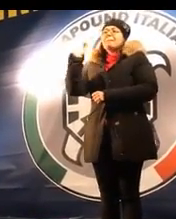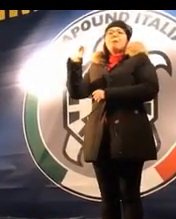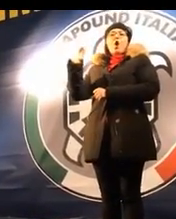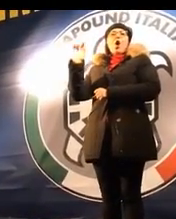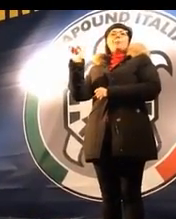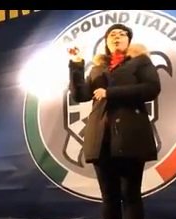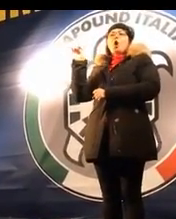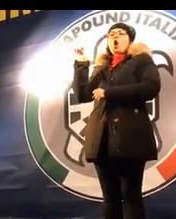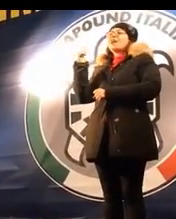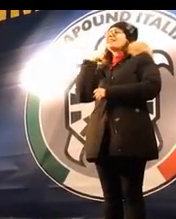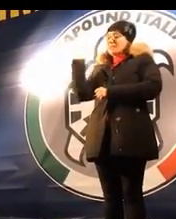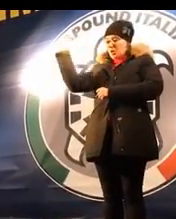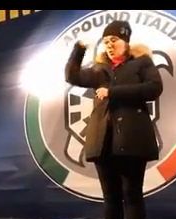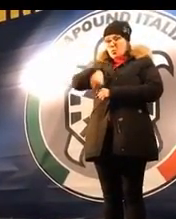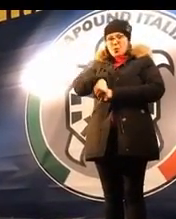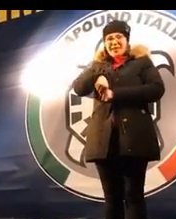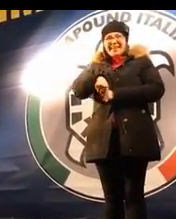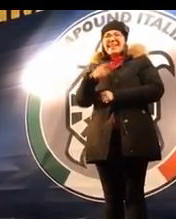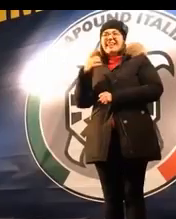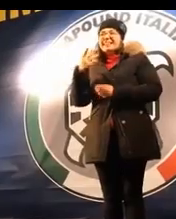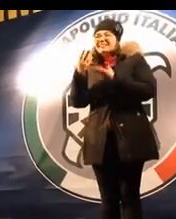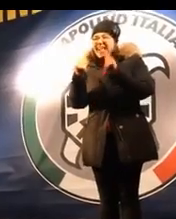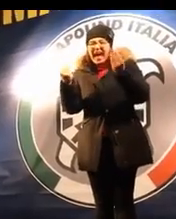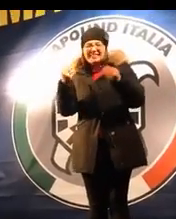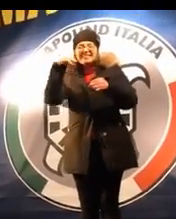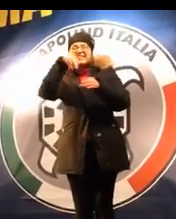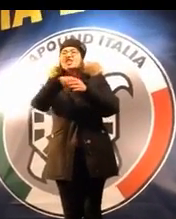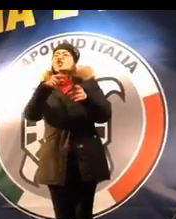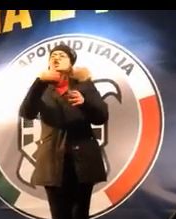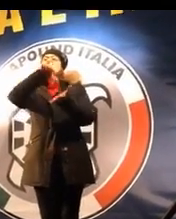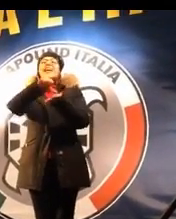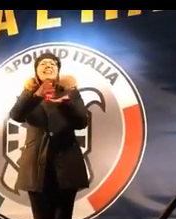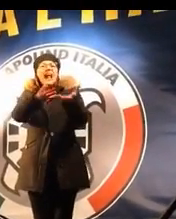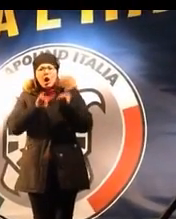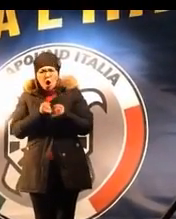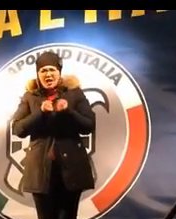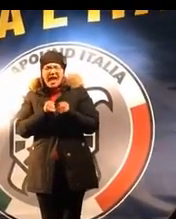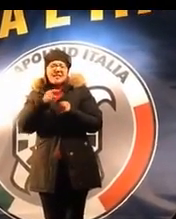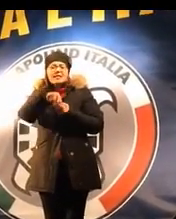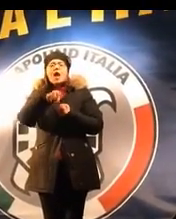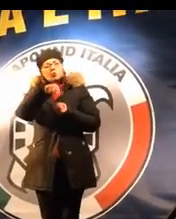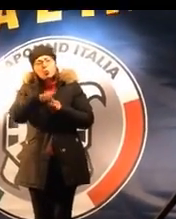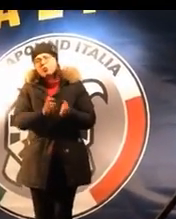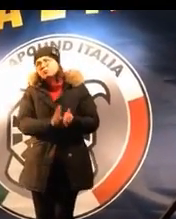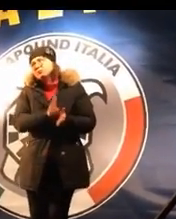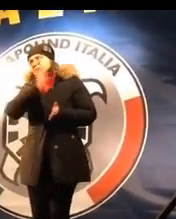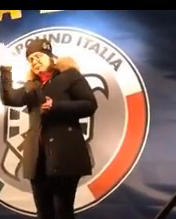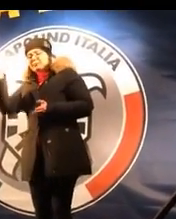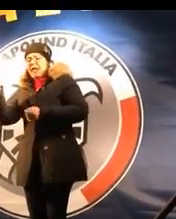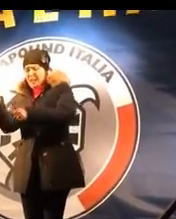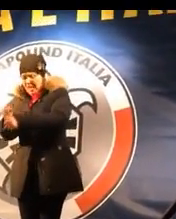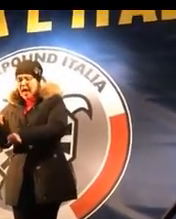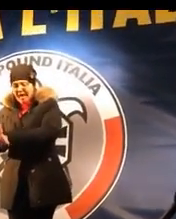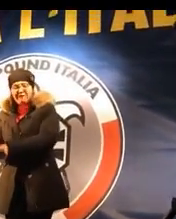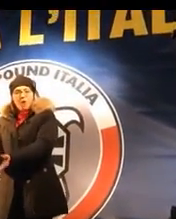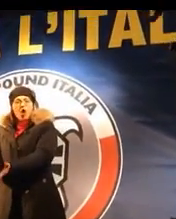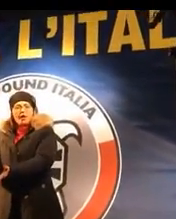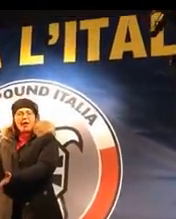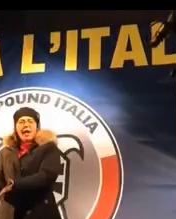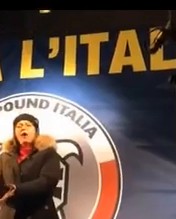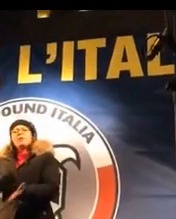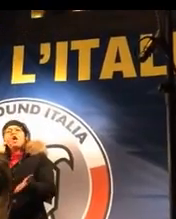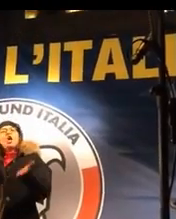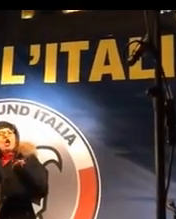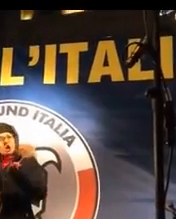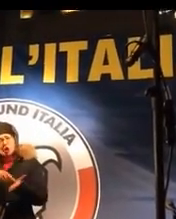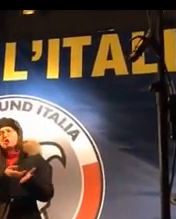parcheggiati nel centro d'accoglienza, così possiamo andare lì e dirgli: stiamo costruendo la tua nazione, il tuo momento, vai a lavorare, torna